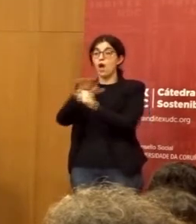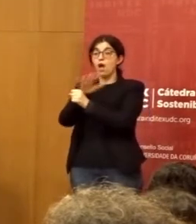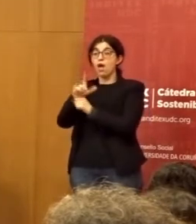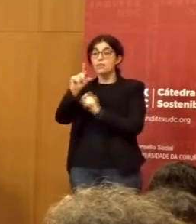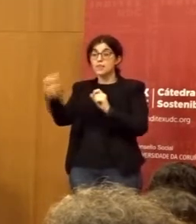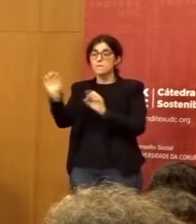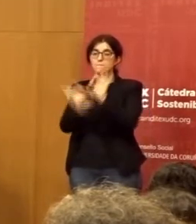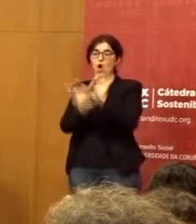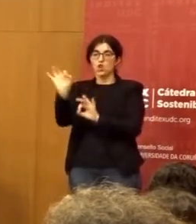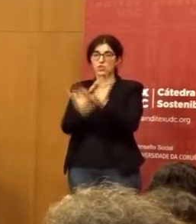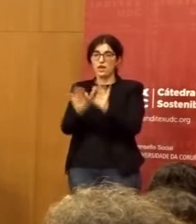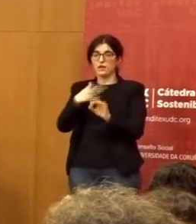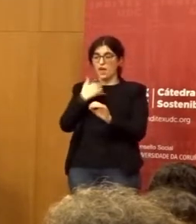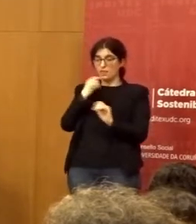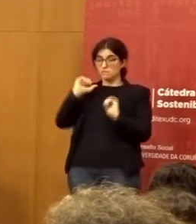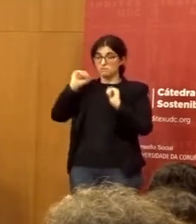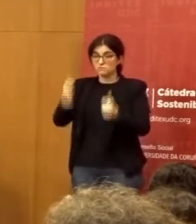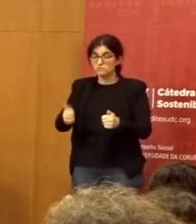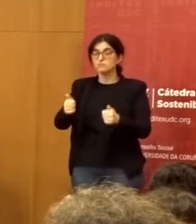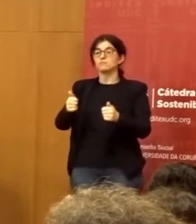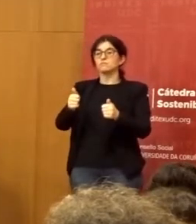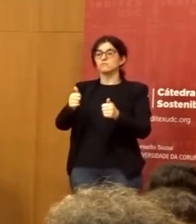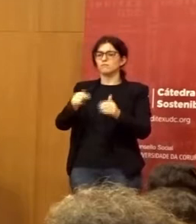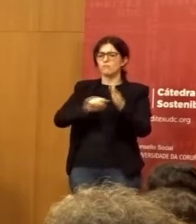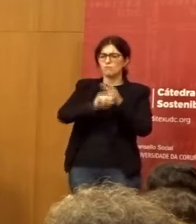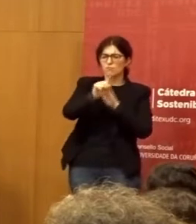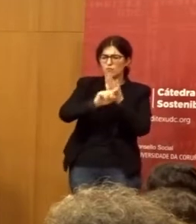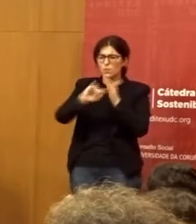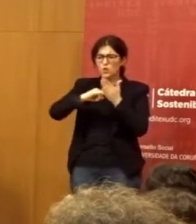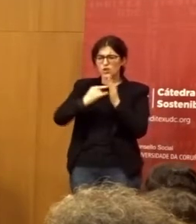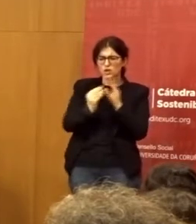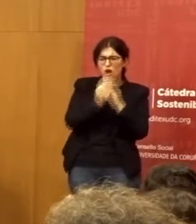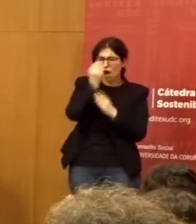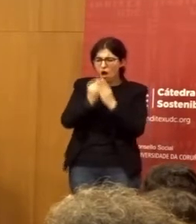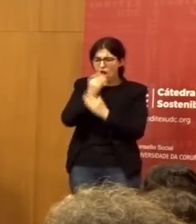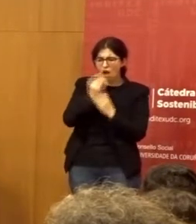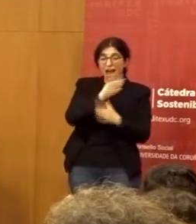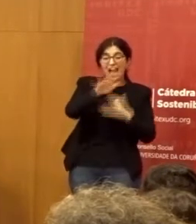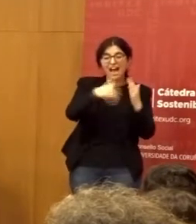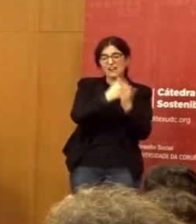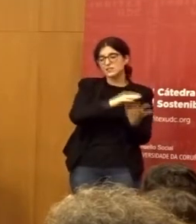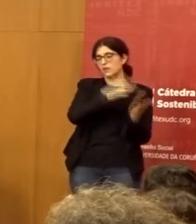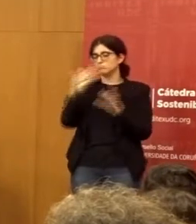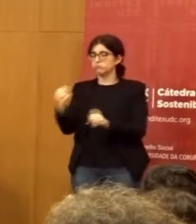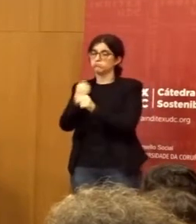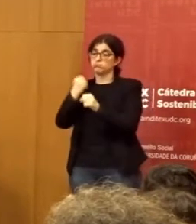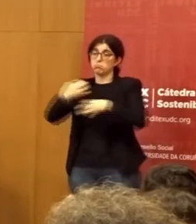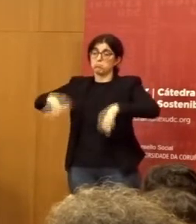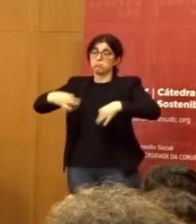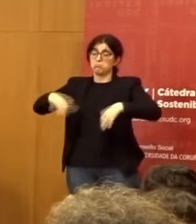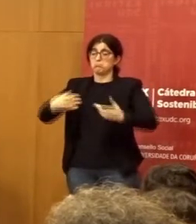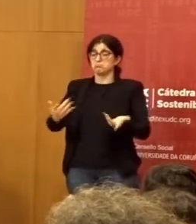esos proyectos a desarrollar una actividad profesional normal, adaptada a sus condiciones, pero normal, pues en una empresa y fuera de un